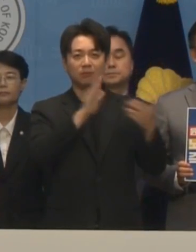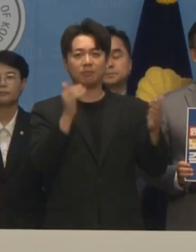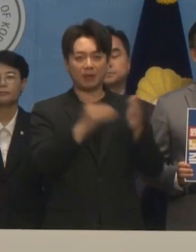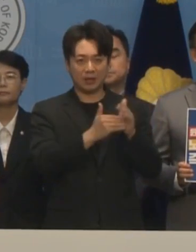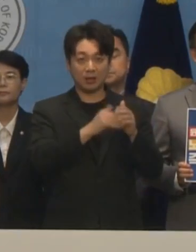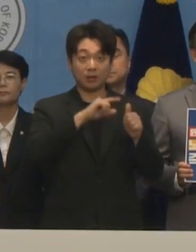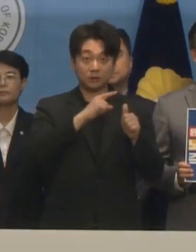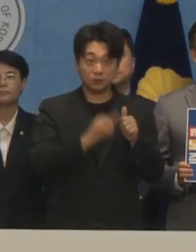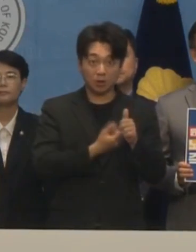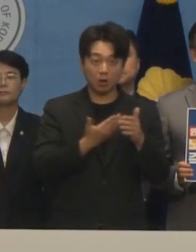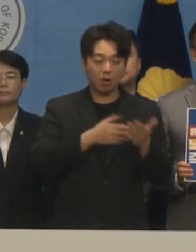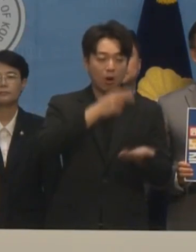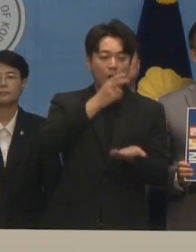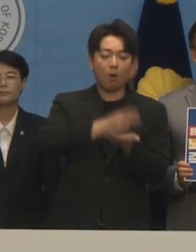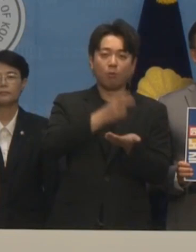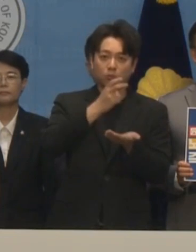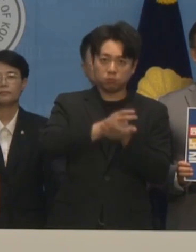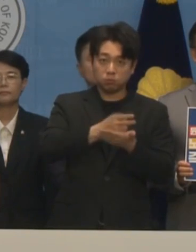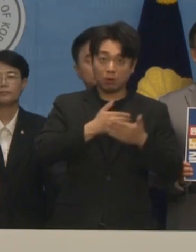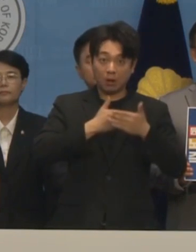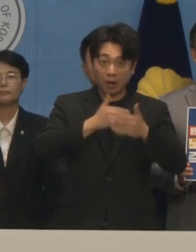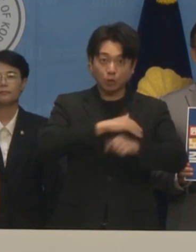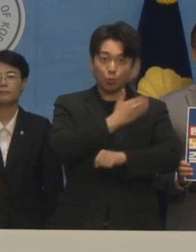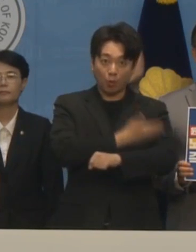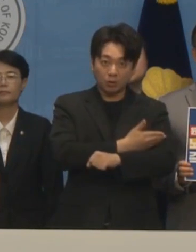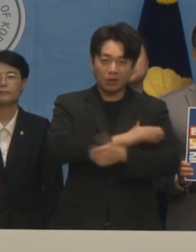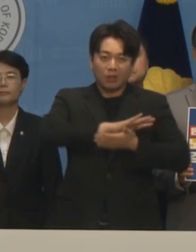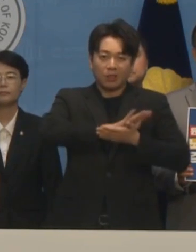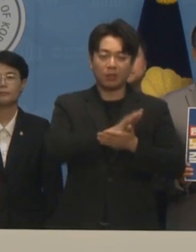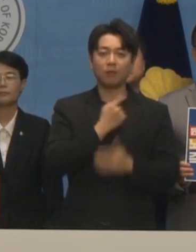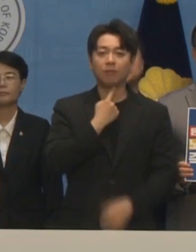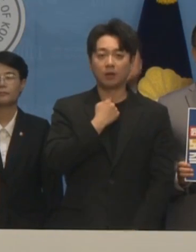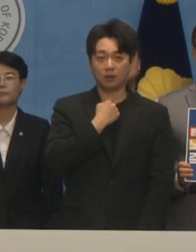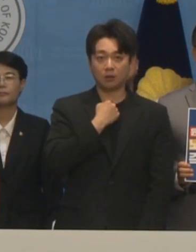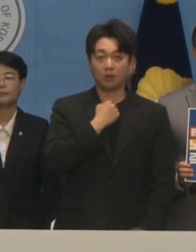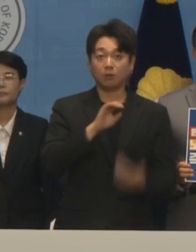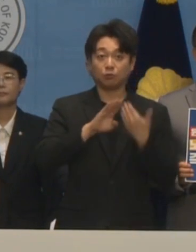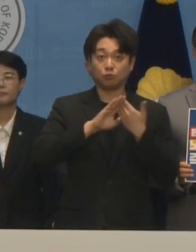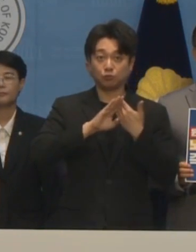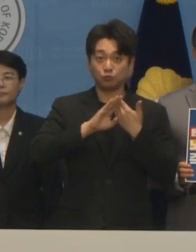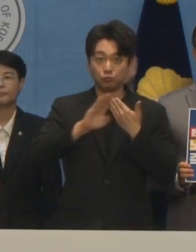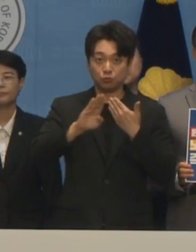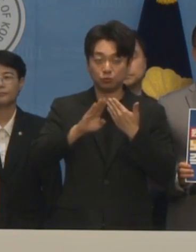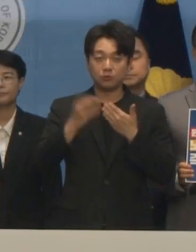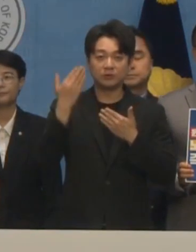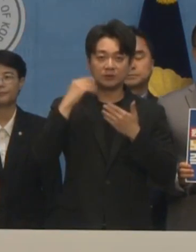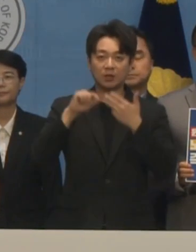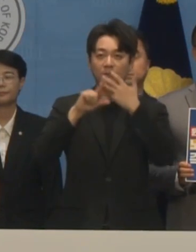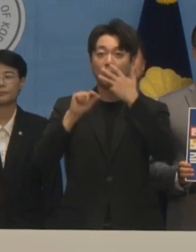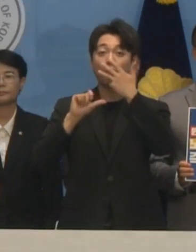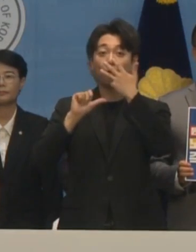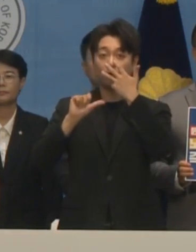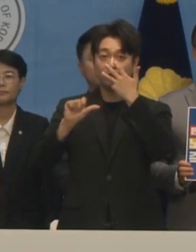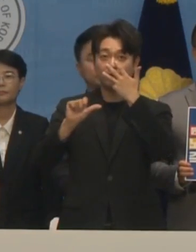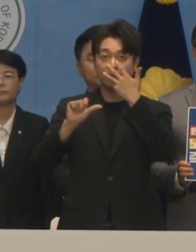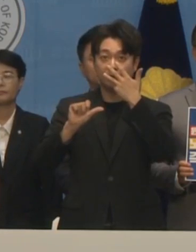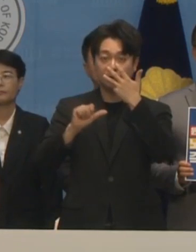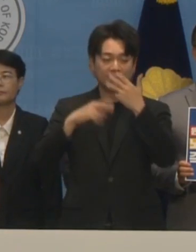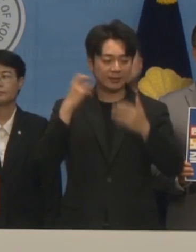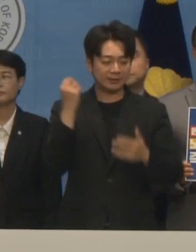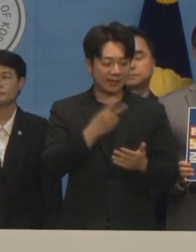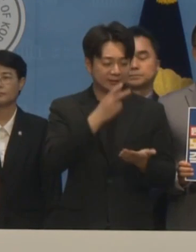보장한 노동기본법을 무참히 짓밟았습니다. 그리고 국회는 지난 5일 다시 노조법 일부